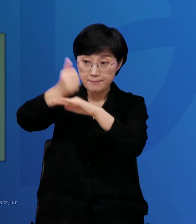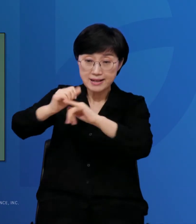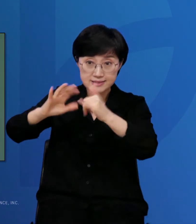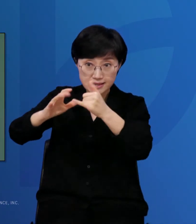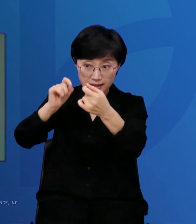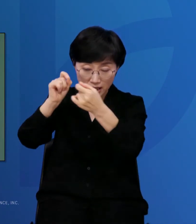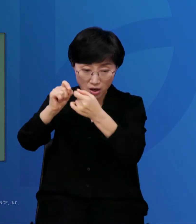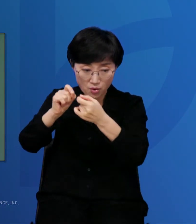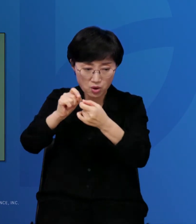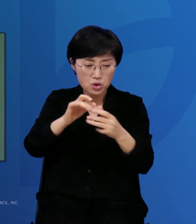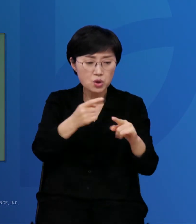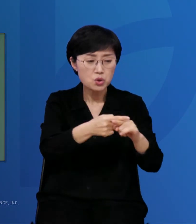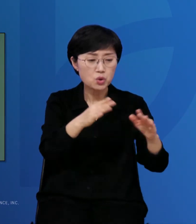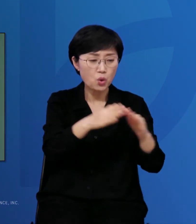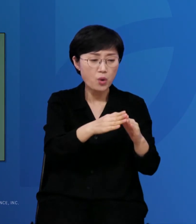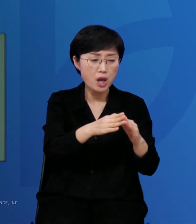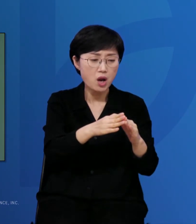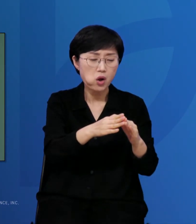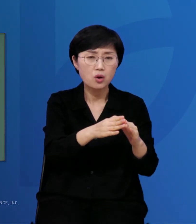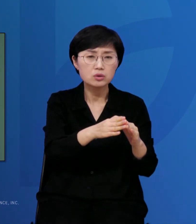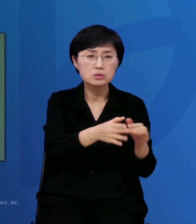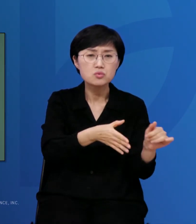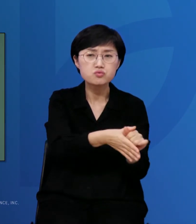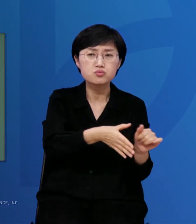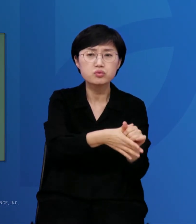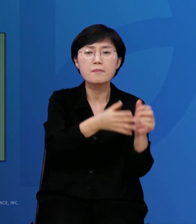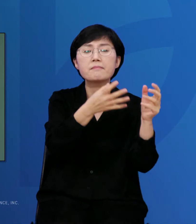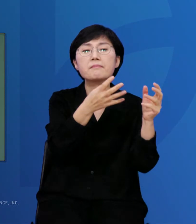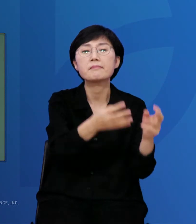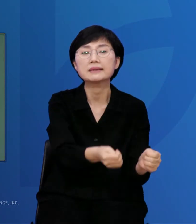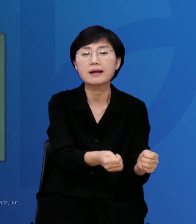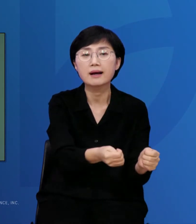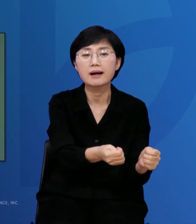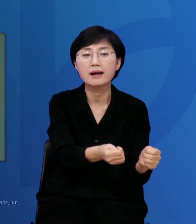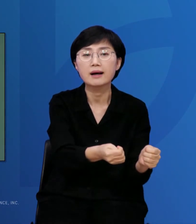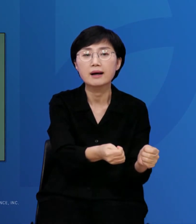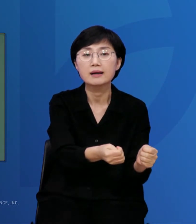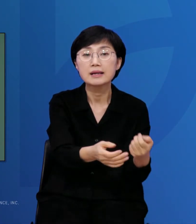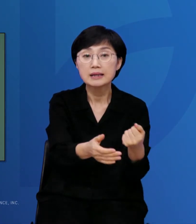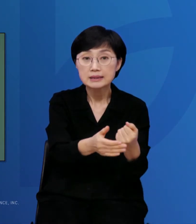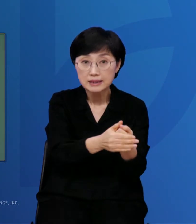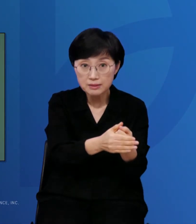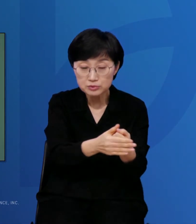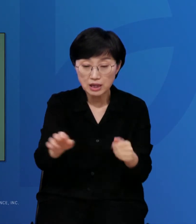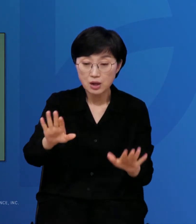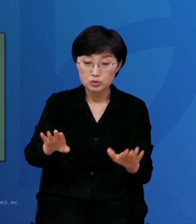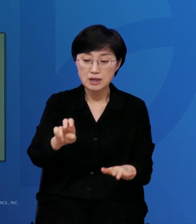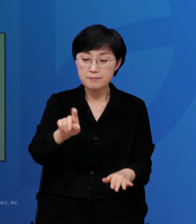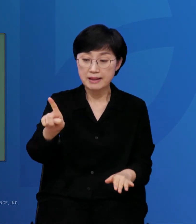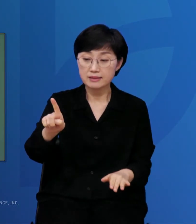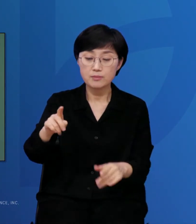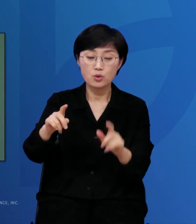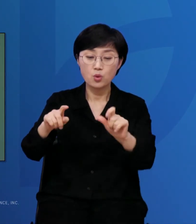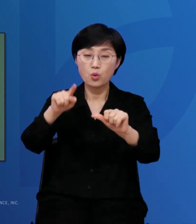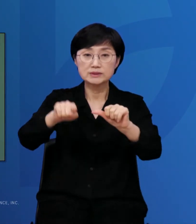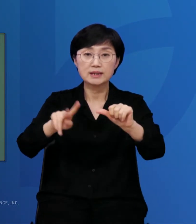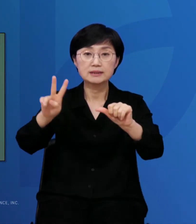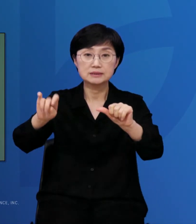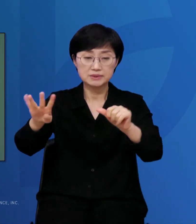在最后的时候会出现那个倒塌教会的那些人。 그래서 먼저 할 거 마태복음 5장에서 네가 먼저 하회하고 화목하고 예배라.